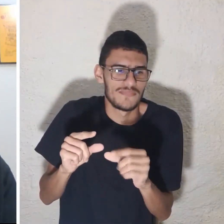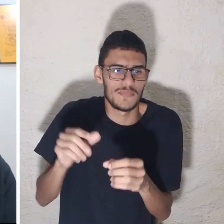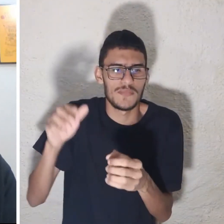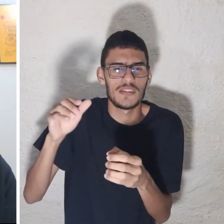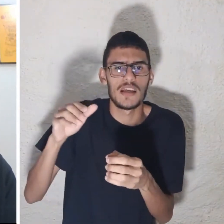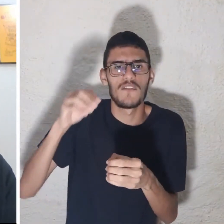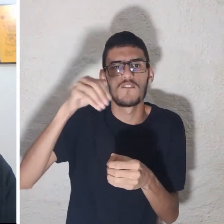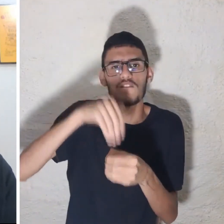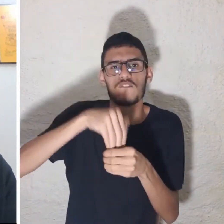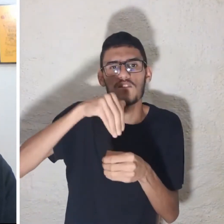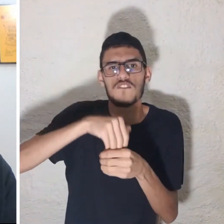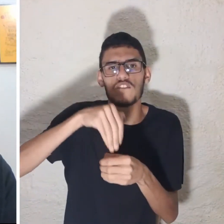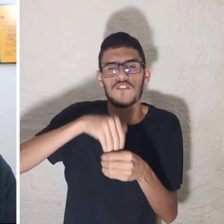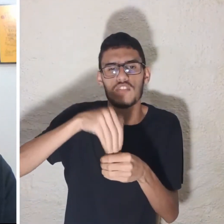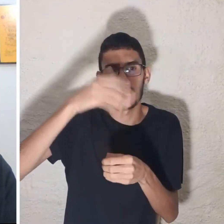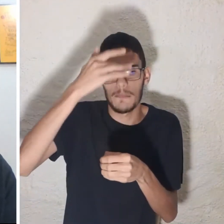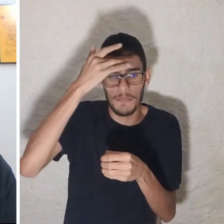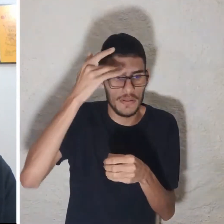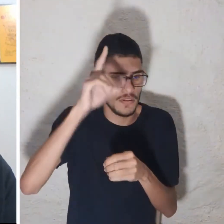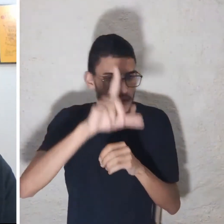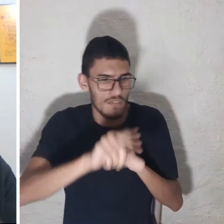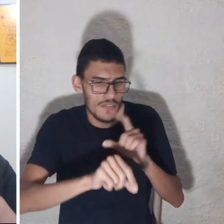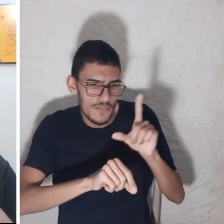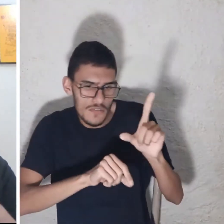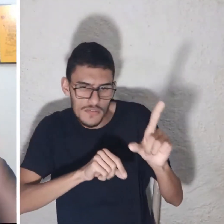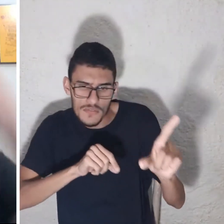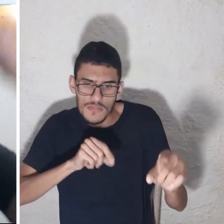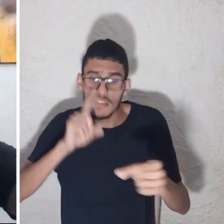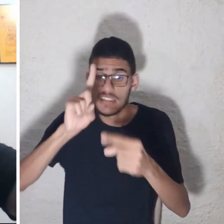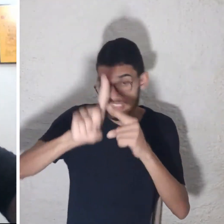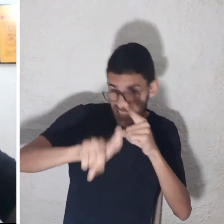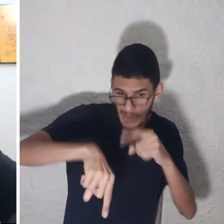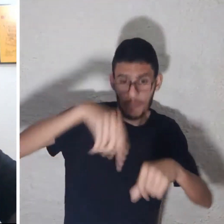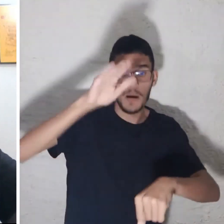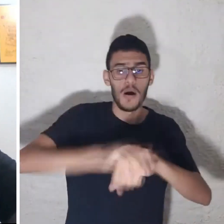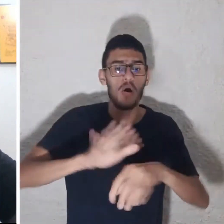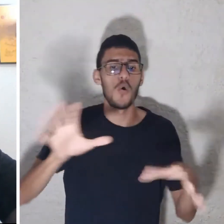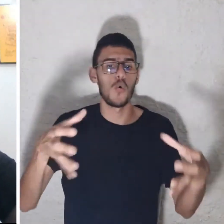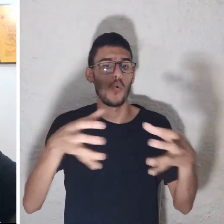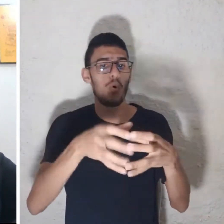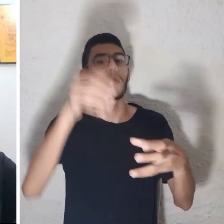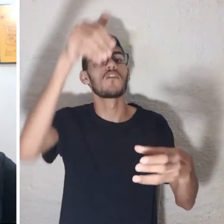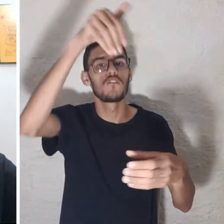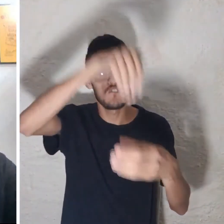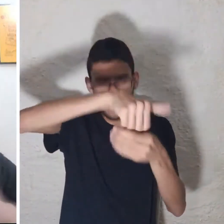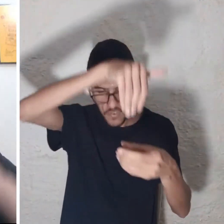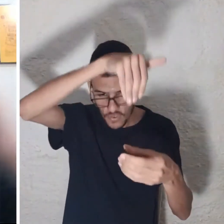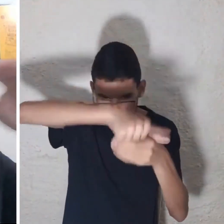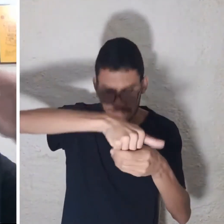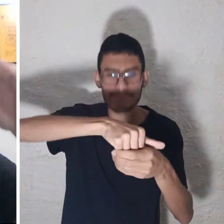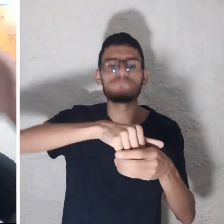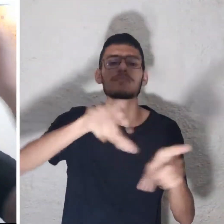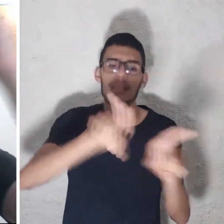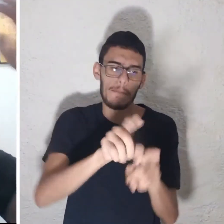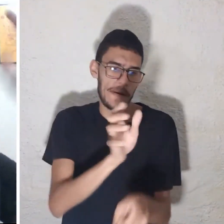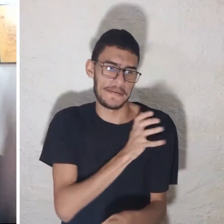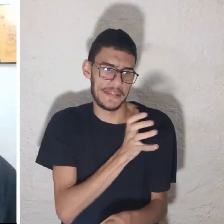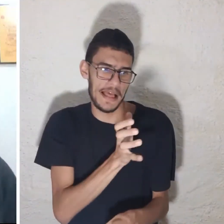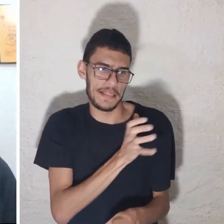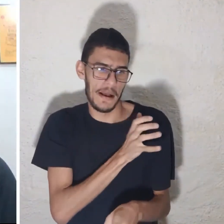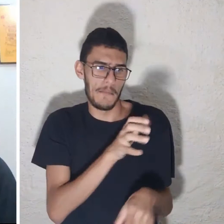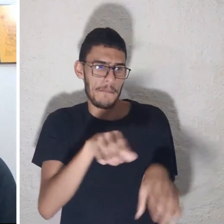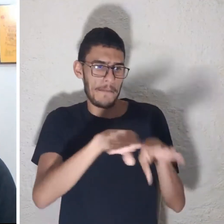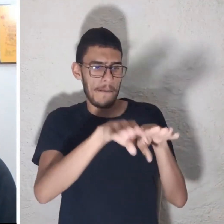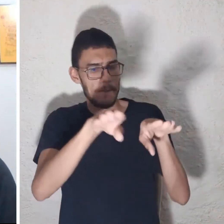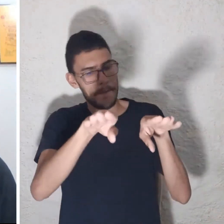renda, escolhia aqueles que iam ser os eleitores, aqueles que sim iam escolher depois deputados e senadores, que também tinham que ter rendas